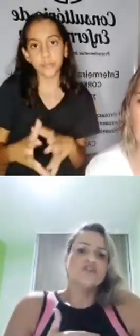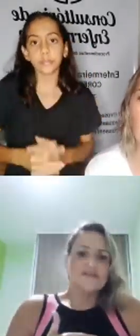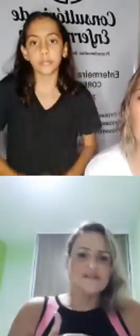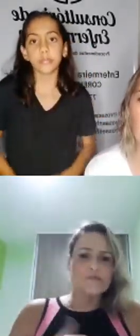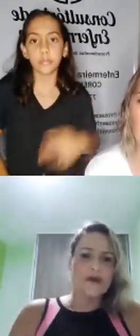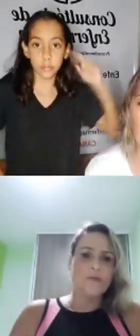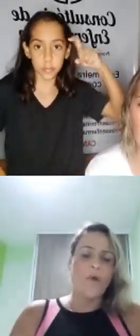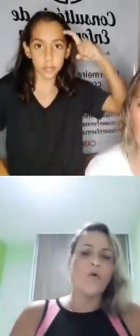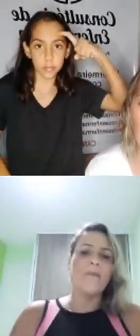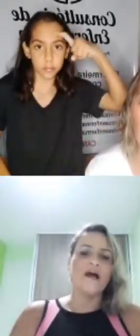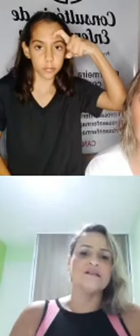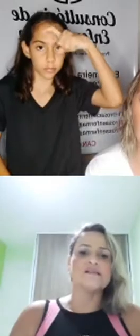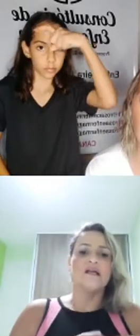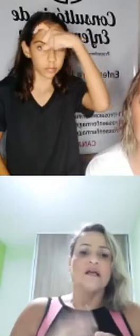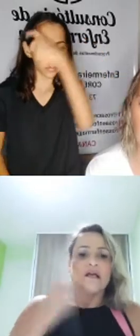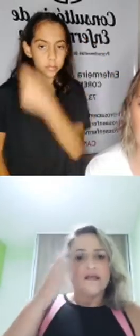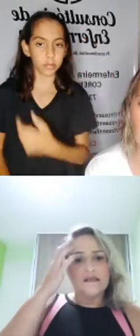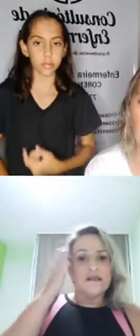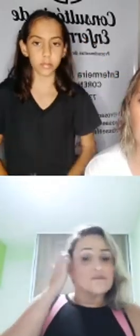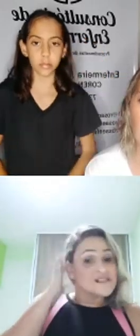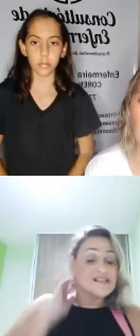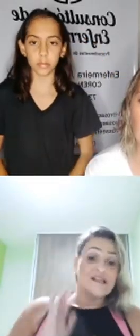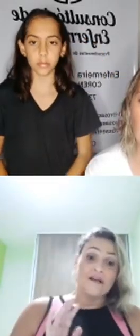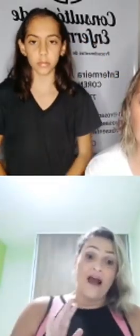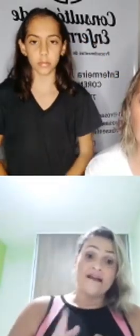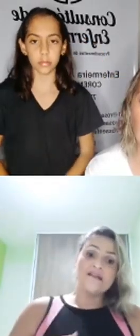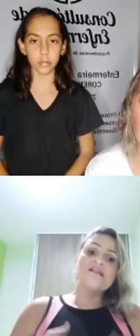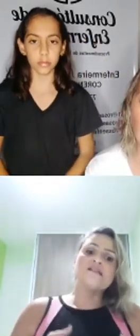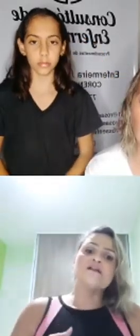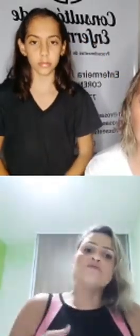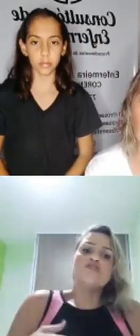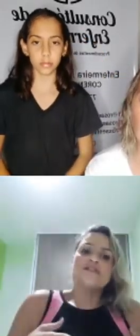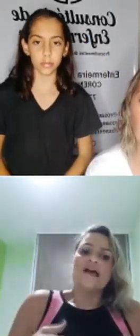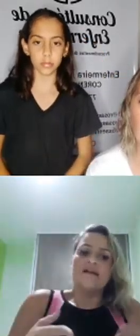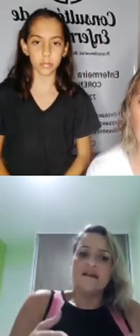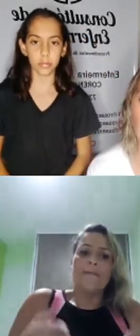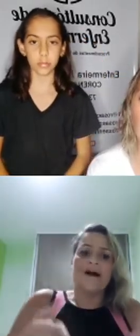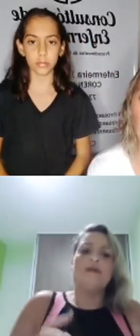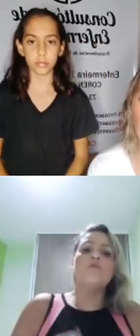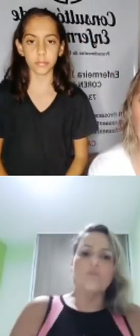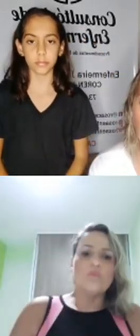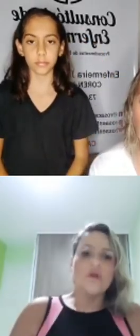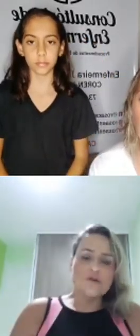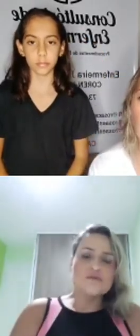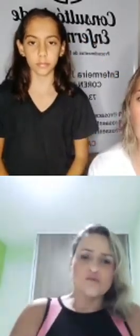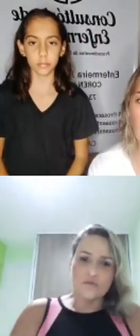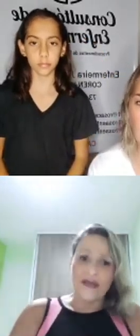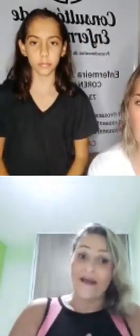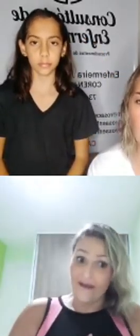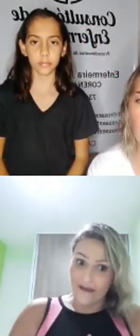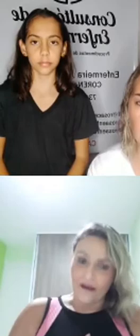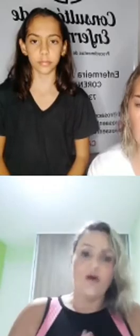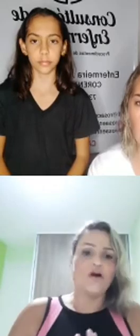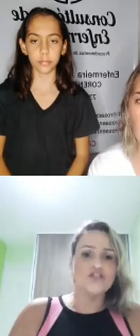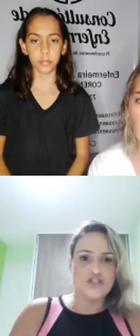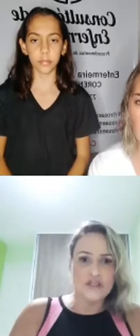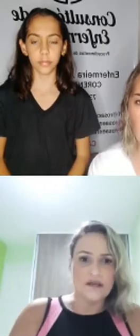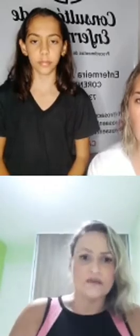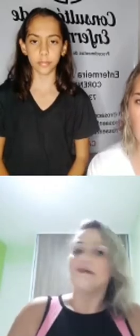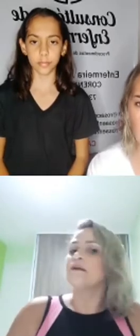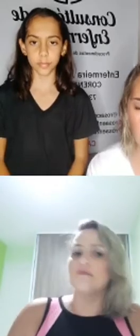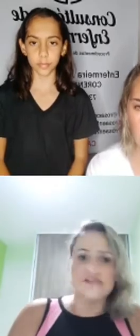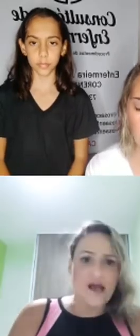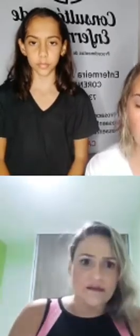Permite que se espere um pouco mais. Então, se a intenção de sair para uma consulta é